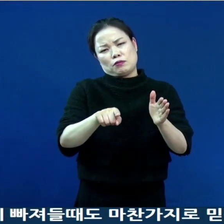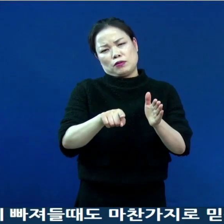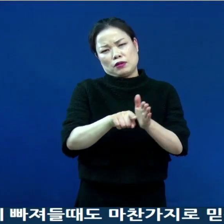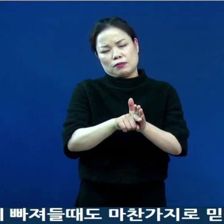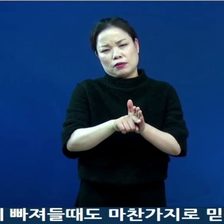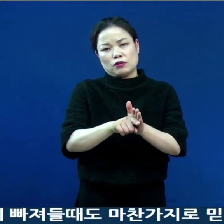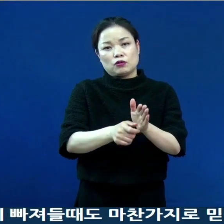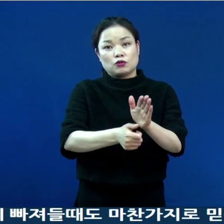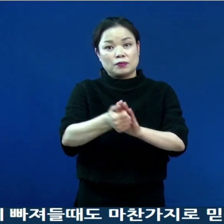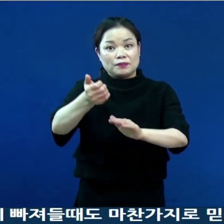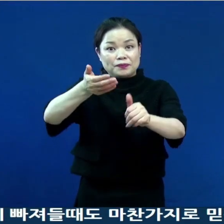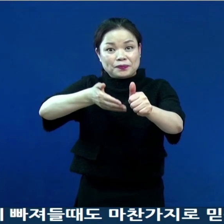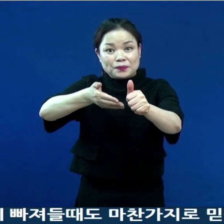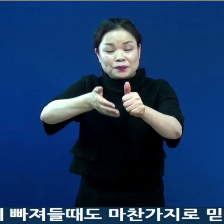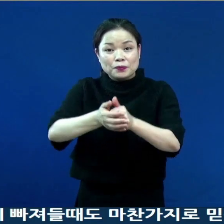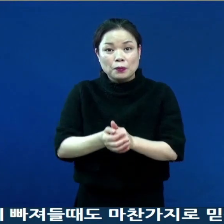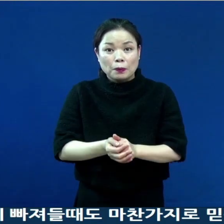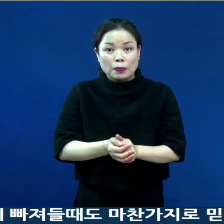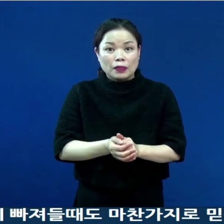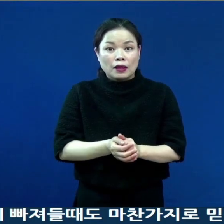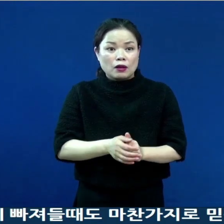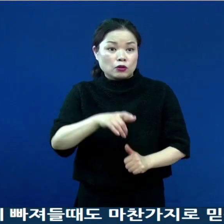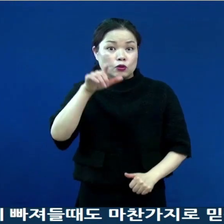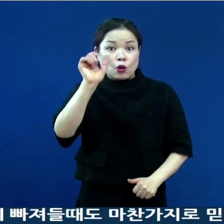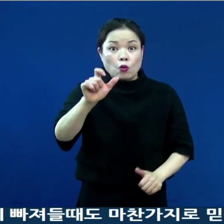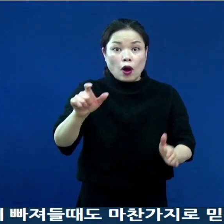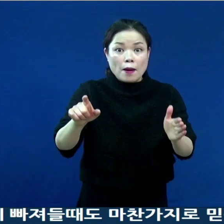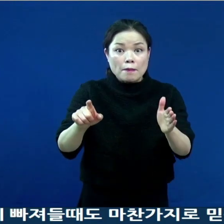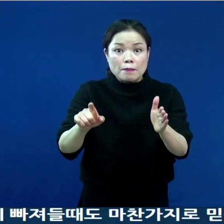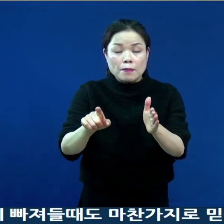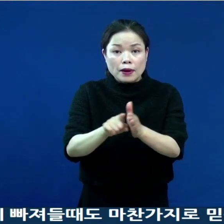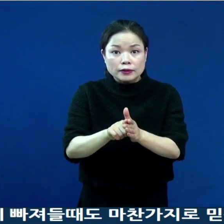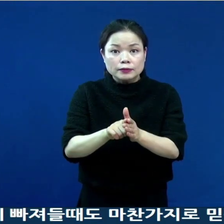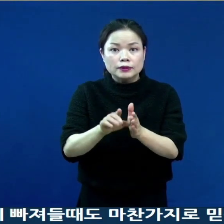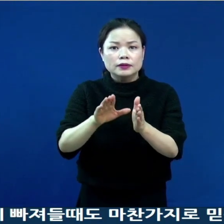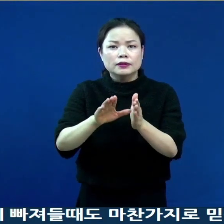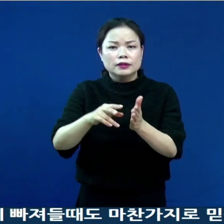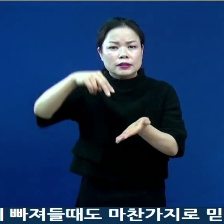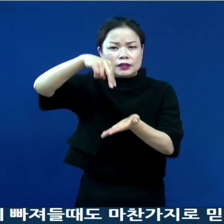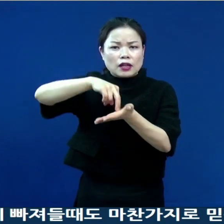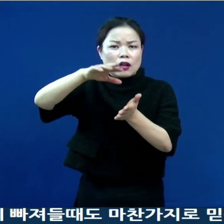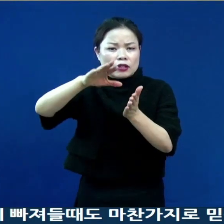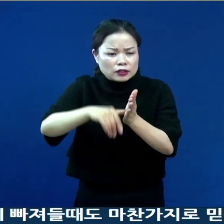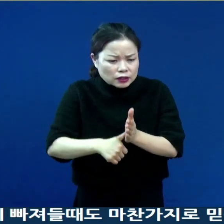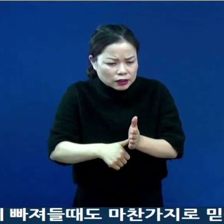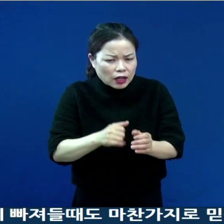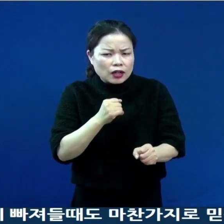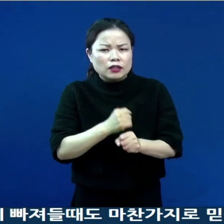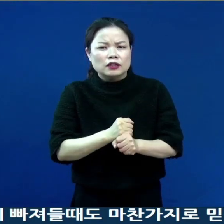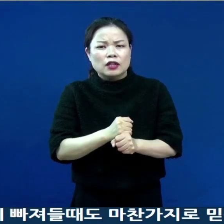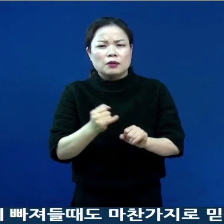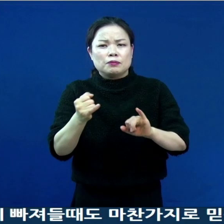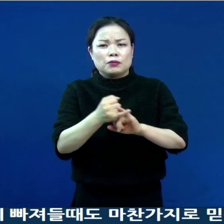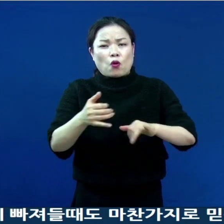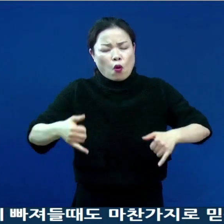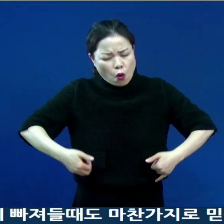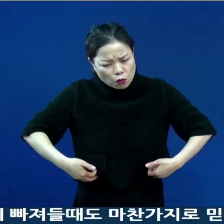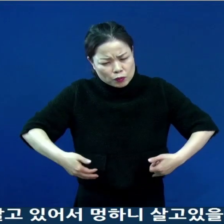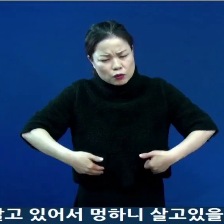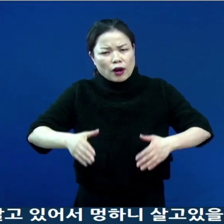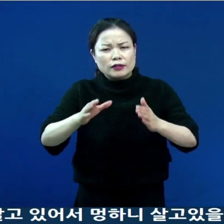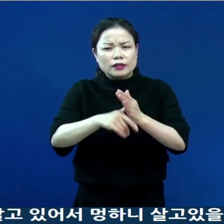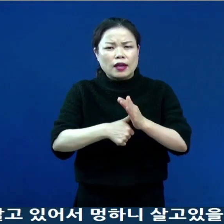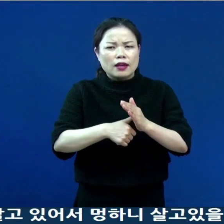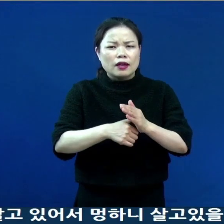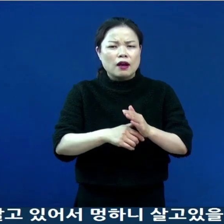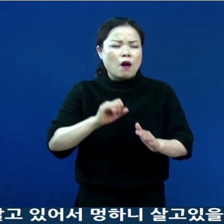이름으로 소망합니다. 우리 연초에 견고한 믿음으로 우리를 세워갈 때 그 믿음이 작동하기를, 필요한 때 작동하기를, 어렵고